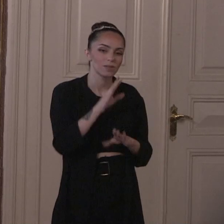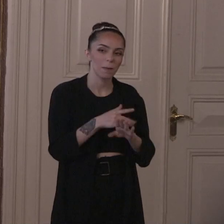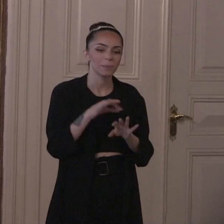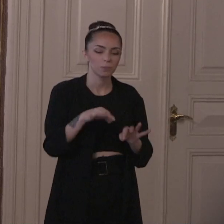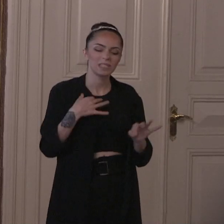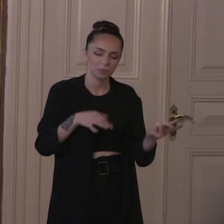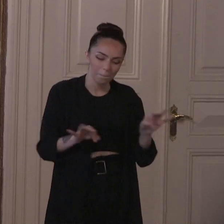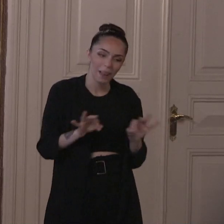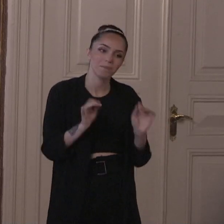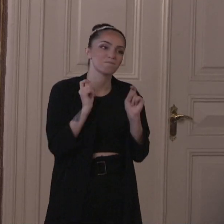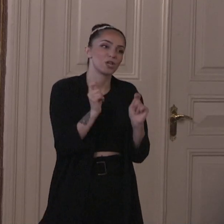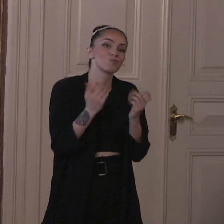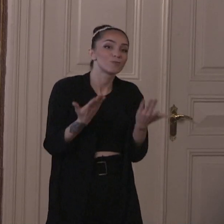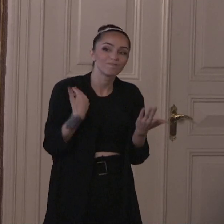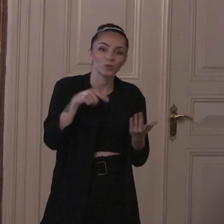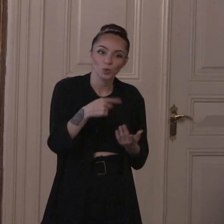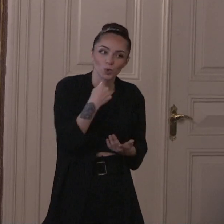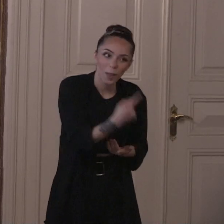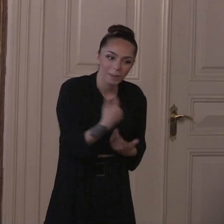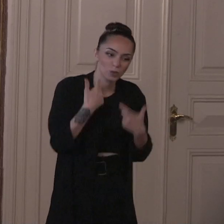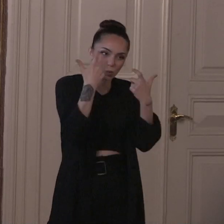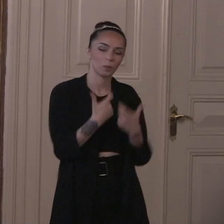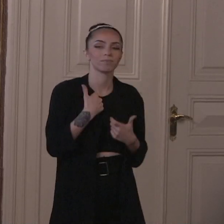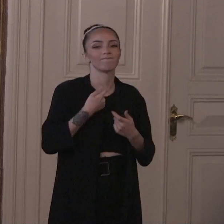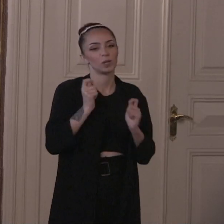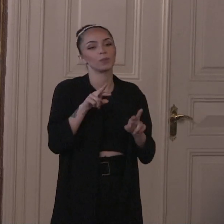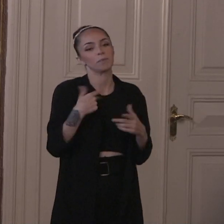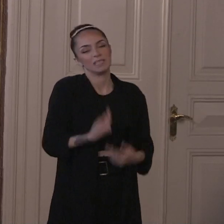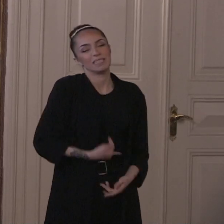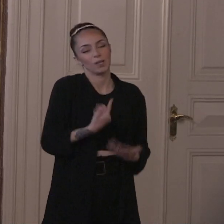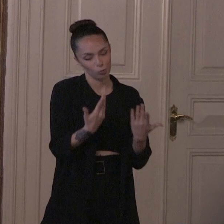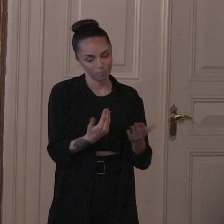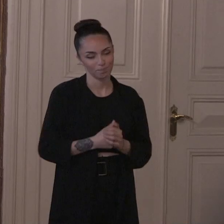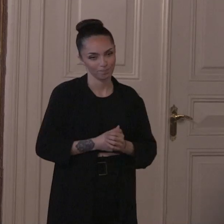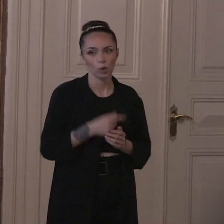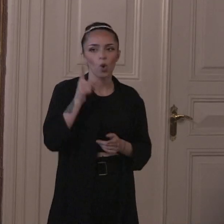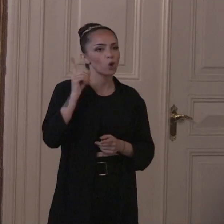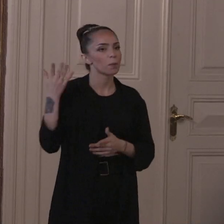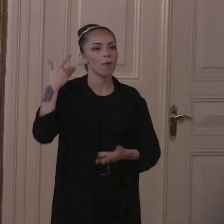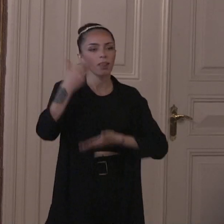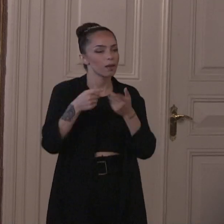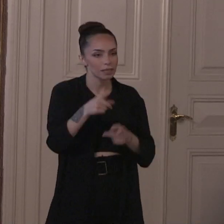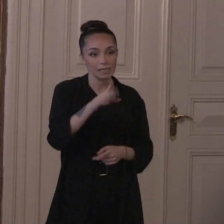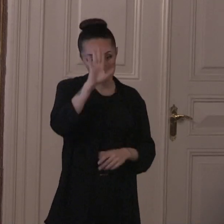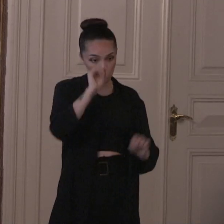bunları planlamak durumundayız. Bunu da söylemek istiyorum. Burada hocamız vurguladı,